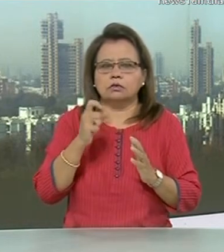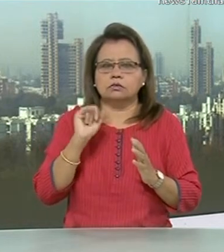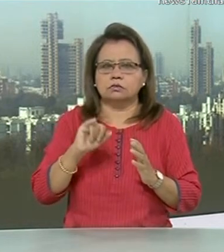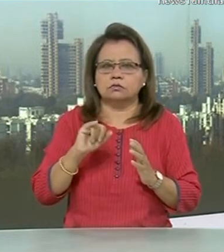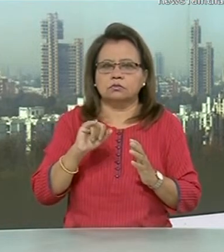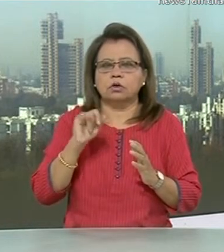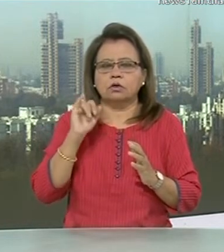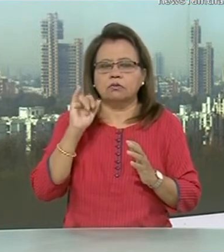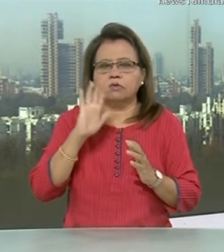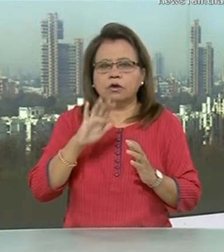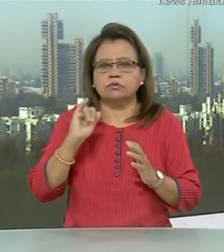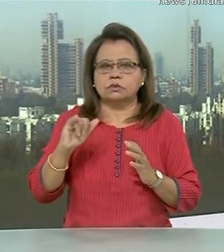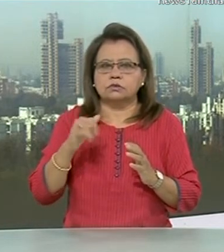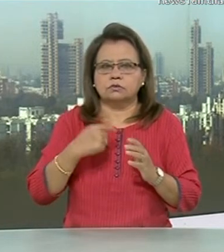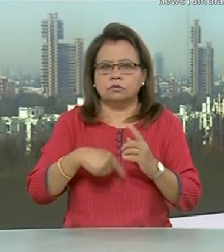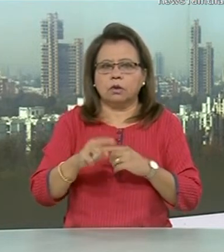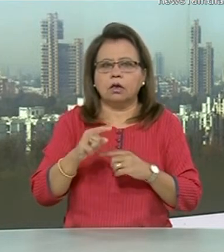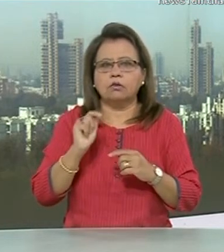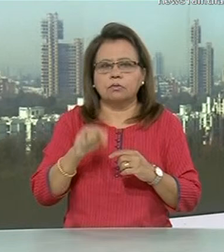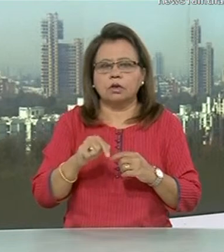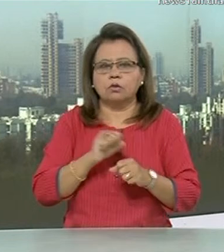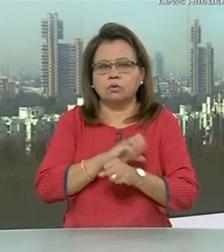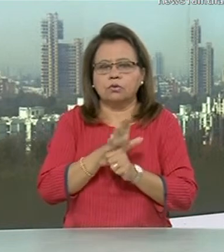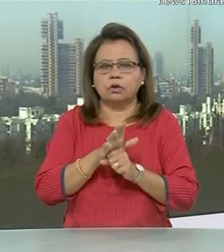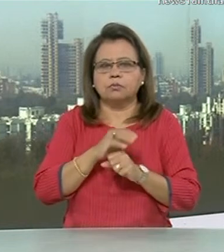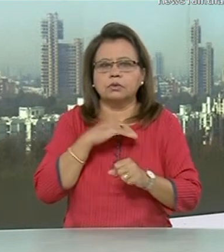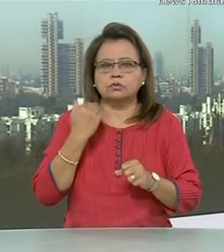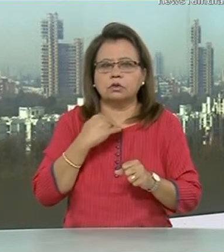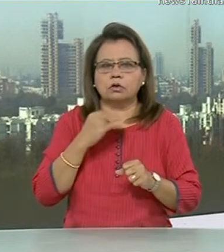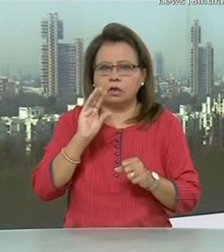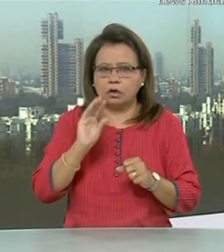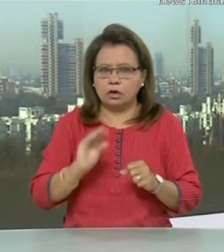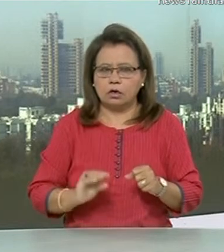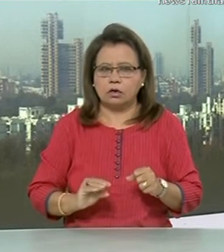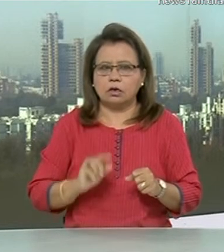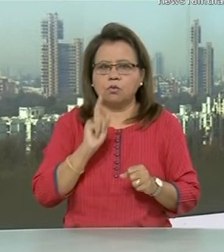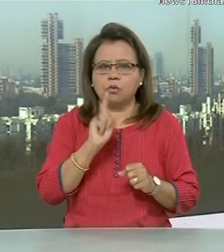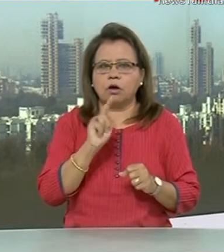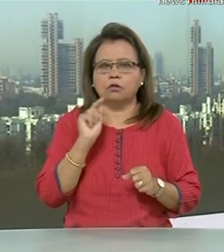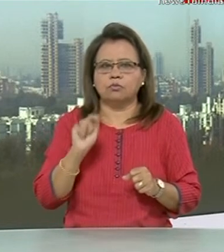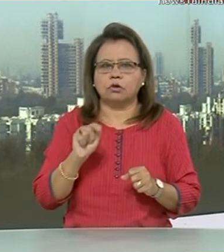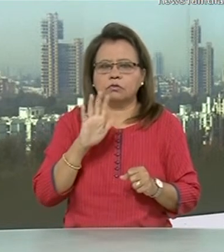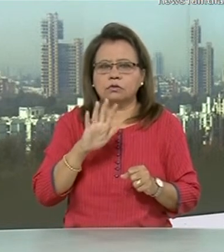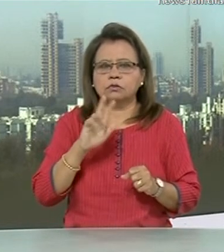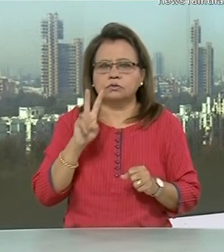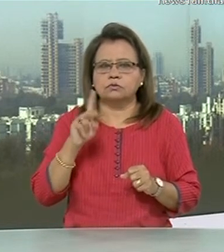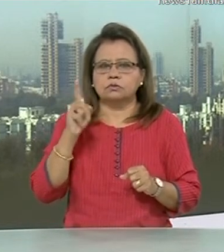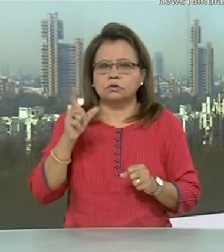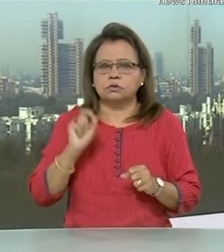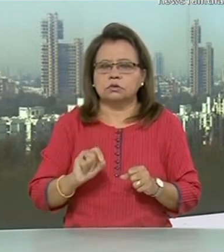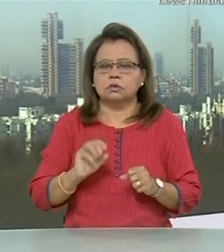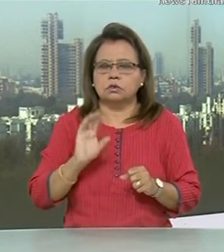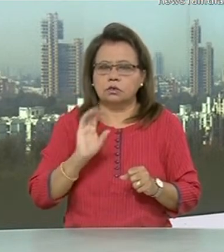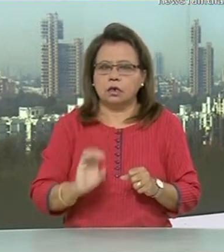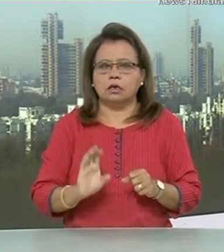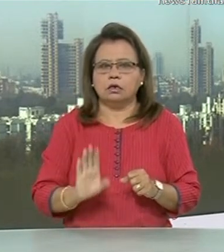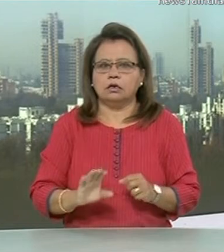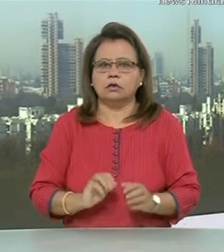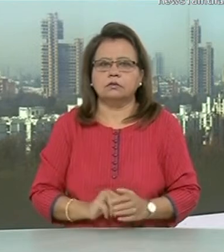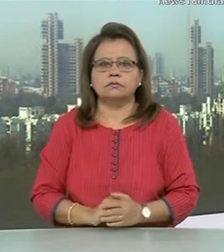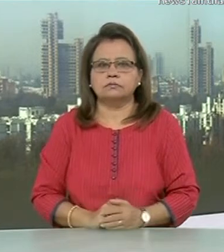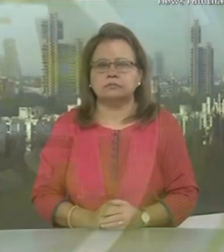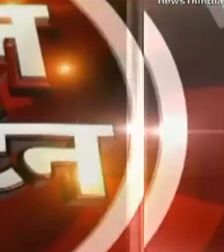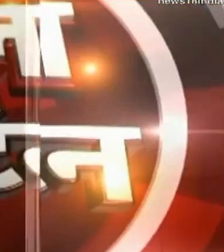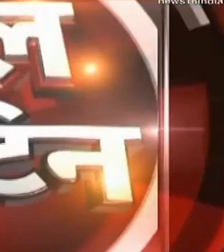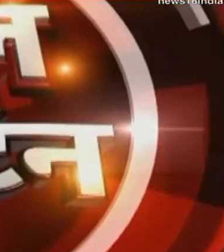27.5 प्रतिशत में से मृत्यु दर घटकर 1.5 2% रह गई